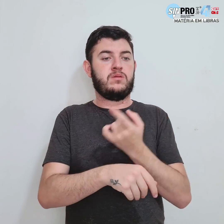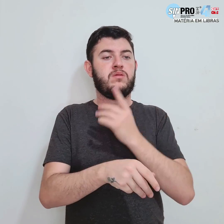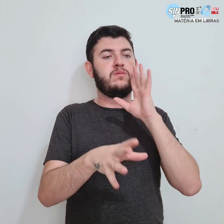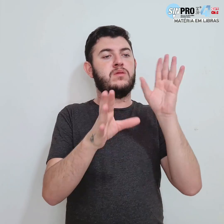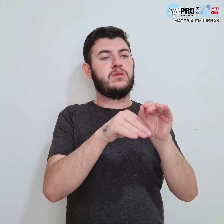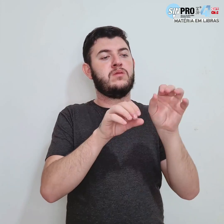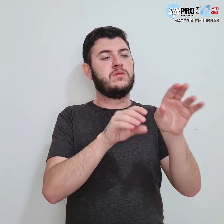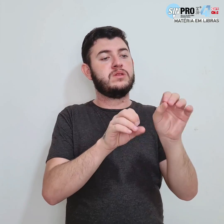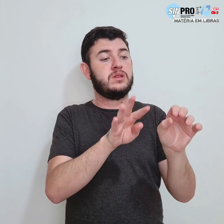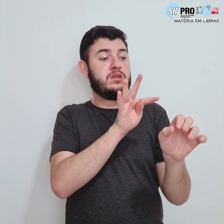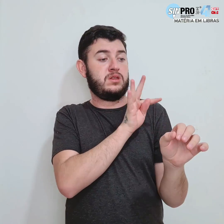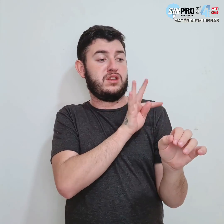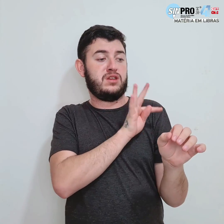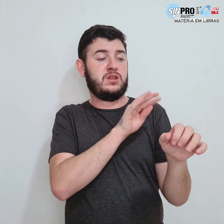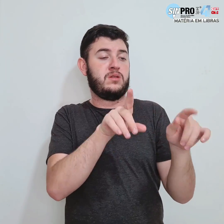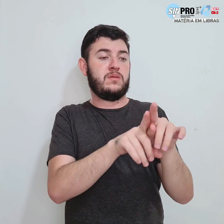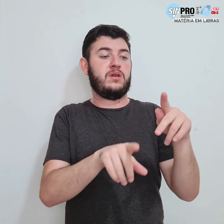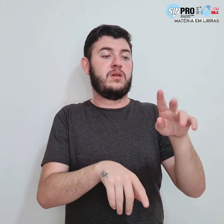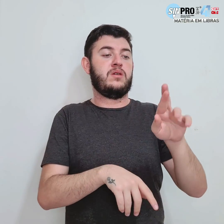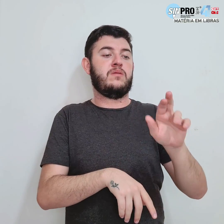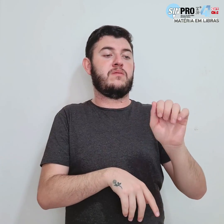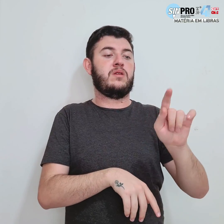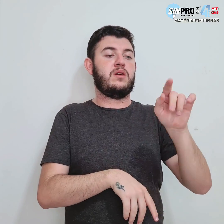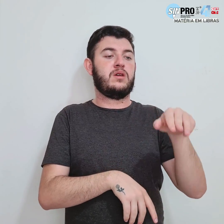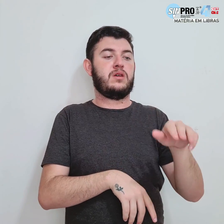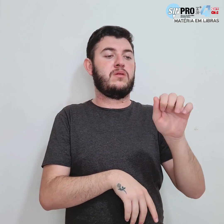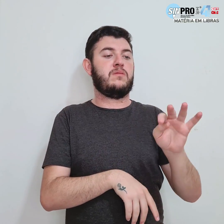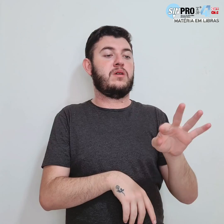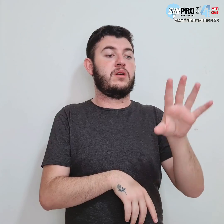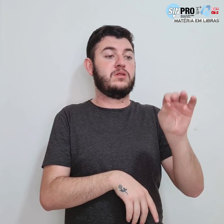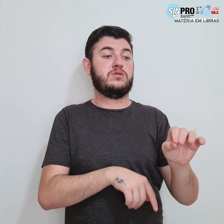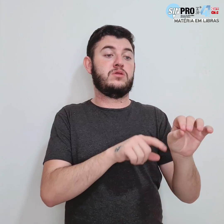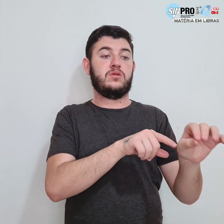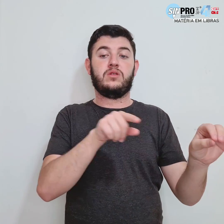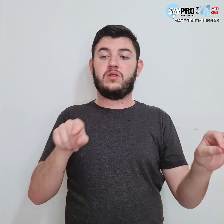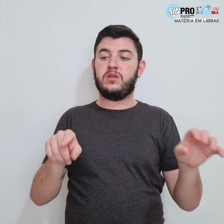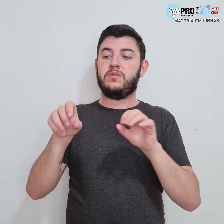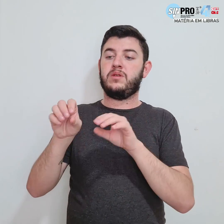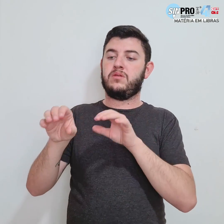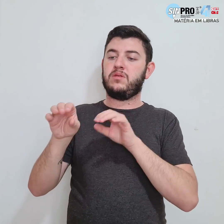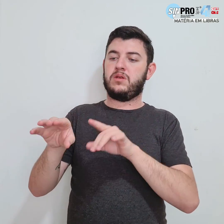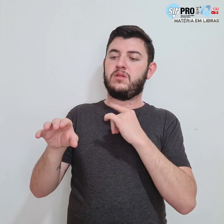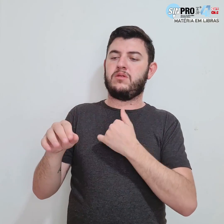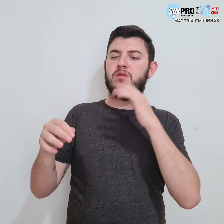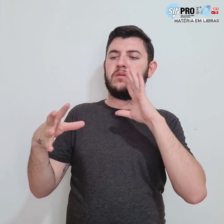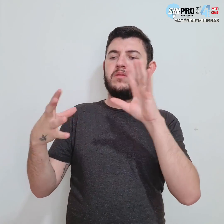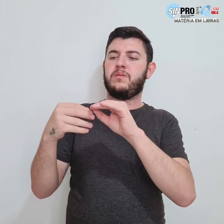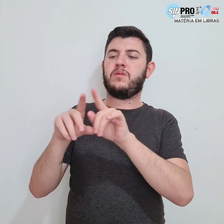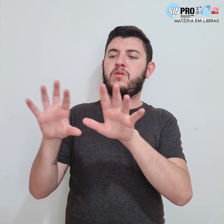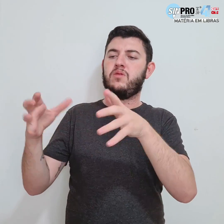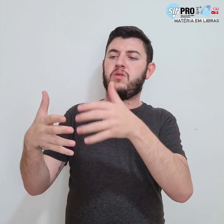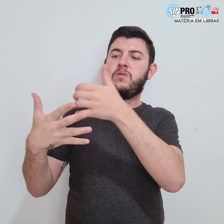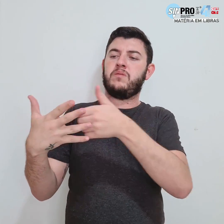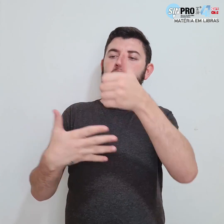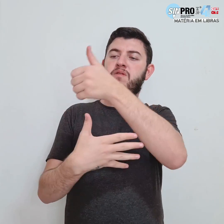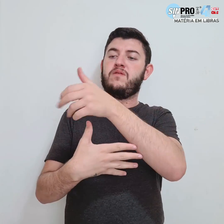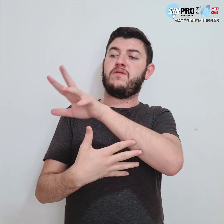de ser um ensino mais tecnicista e pragmático, e outra educação voltada para uma classe mais privilegiada, que